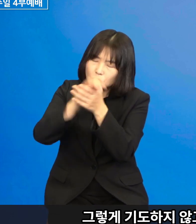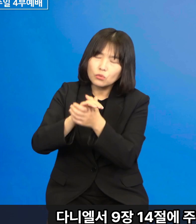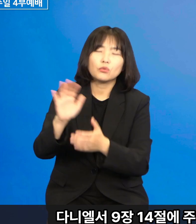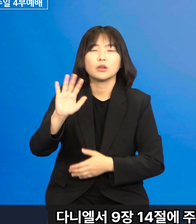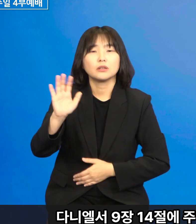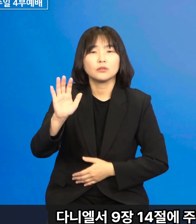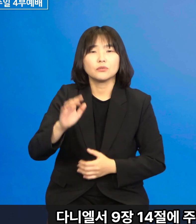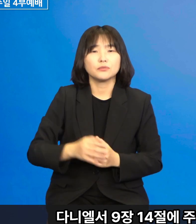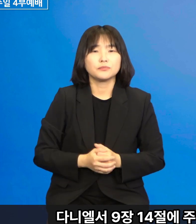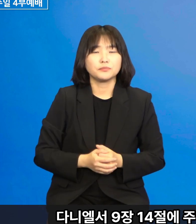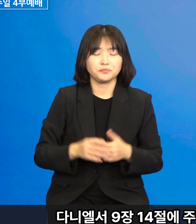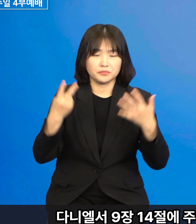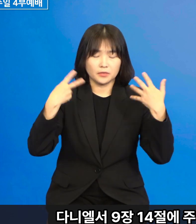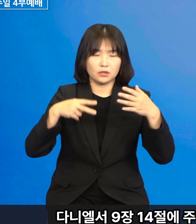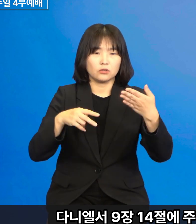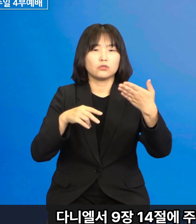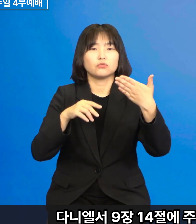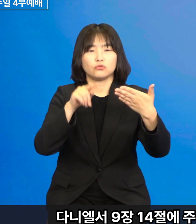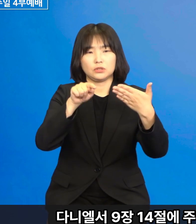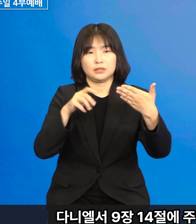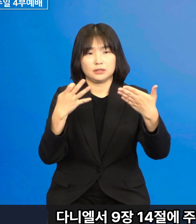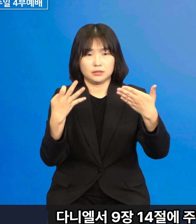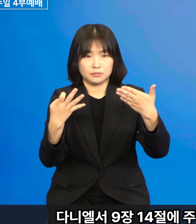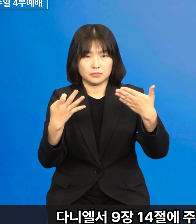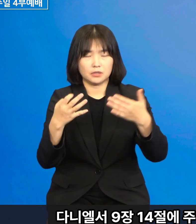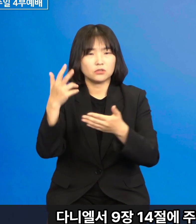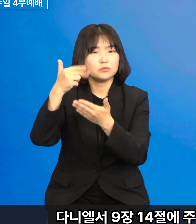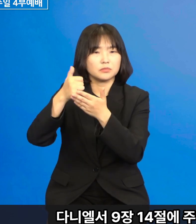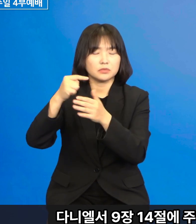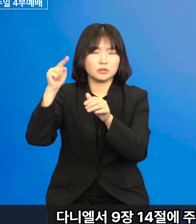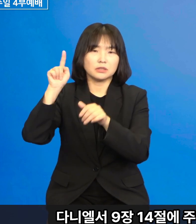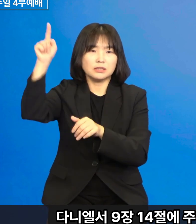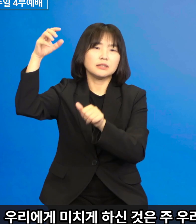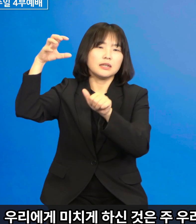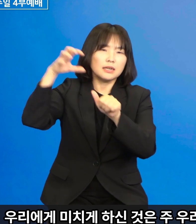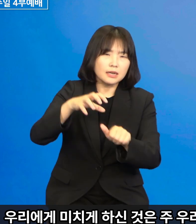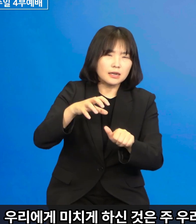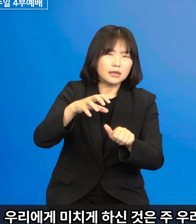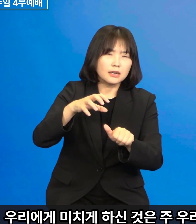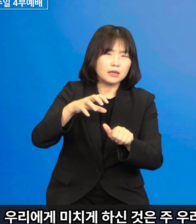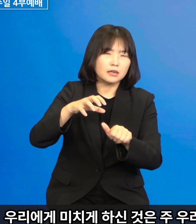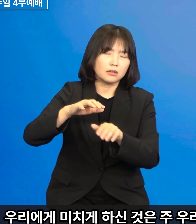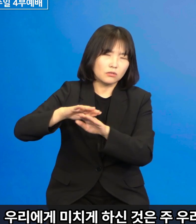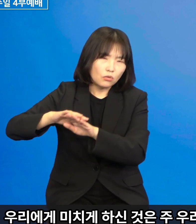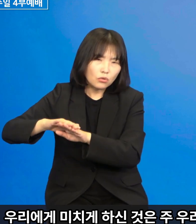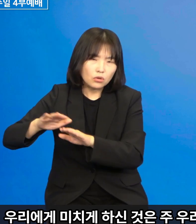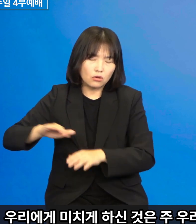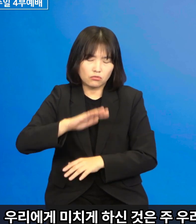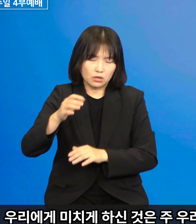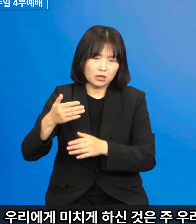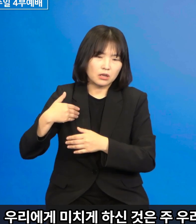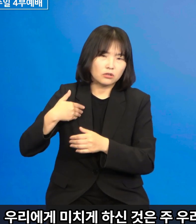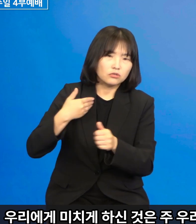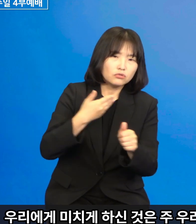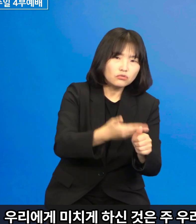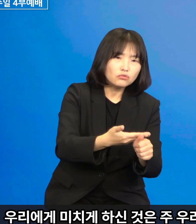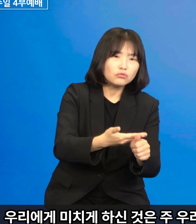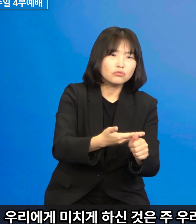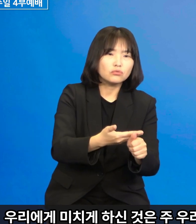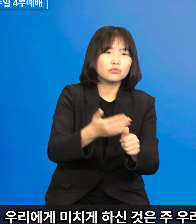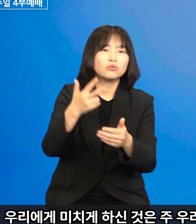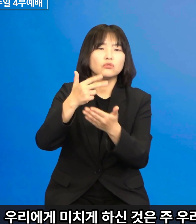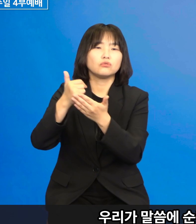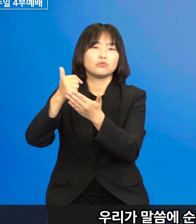기도하냐면 다니엘서 9장 14절에 주님께서 재앙을 간직히 두셨다가 우리에게 미치게 한 것은 주 우리 하나님이 하시는 모든